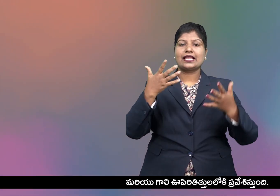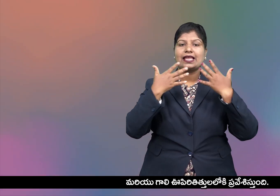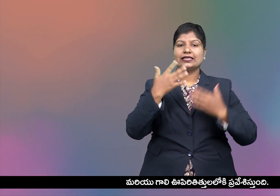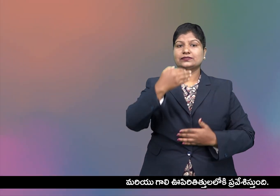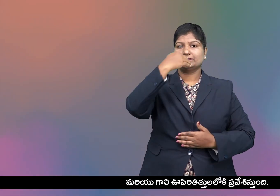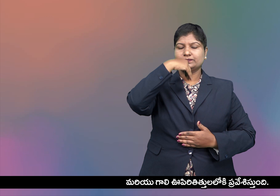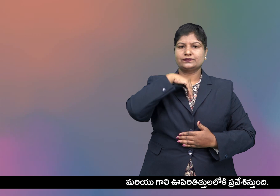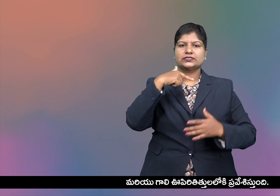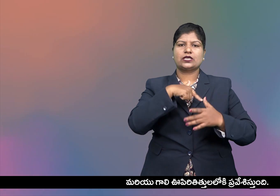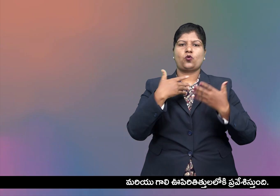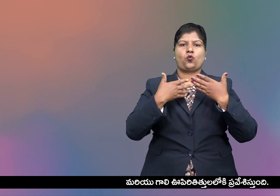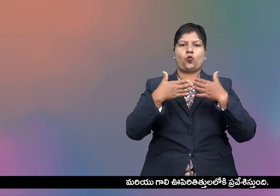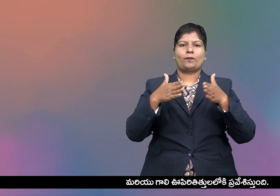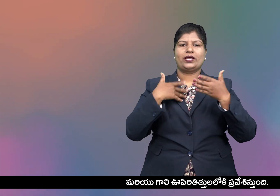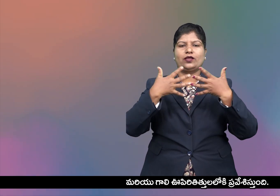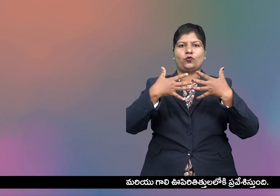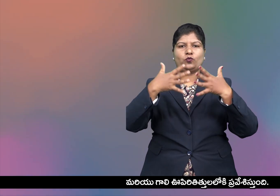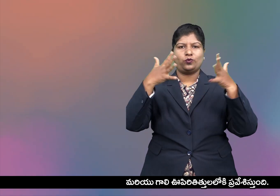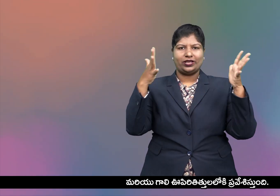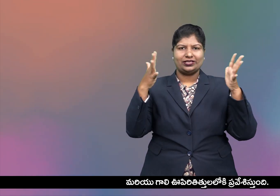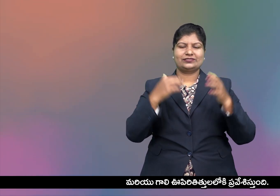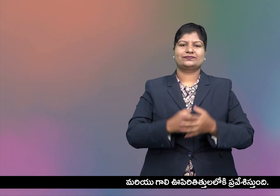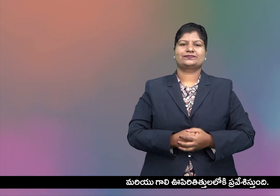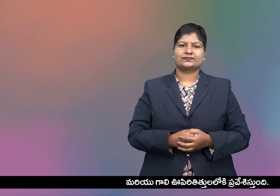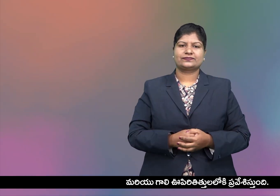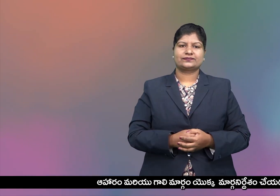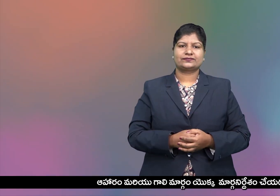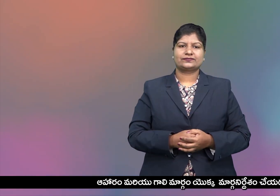గాలి ఊపిరితిత్తులలోకి ప్రవేశిస్తుంది.